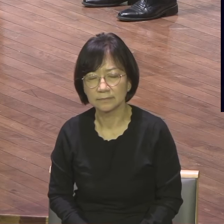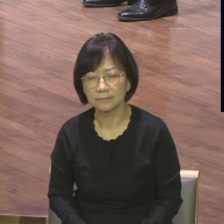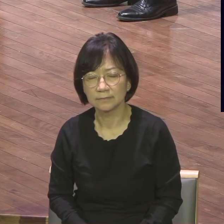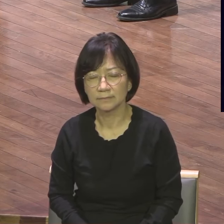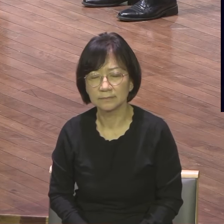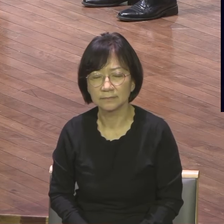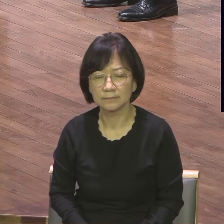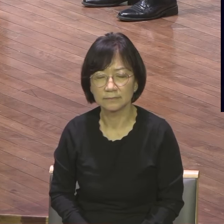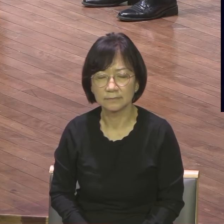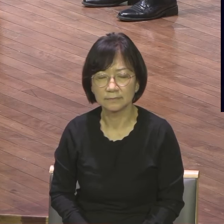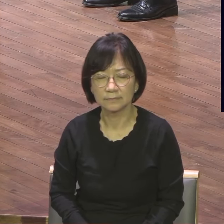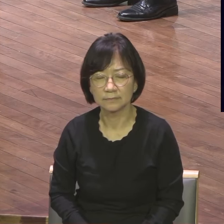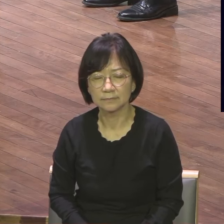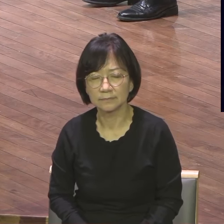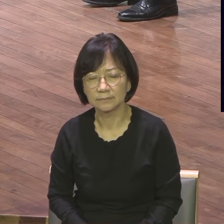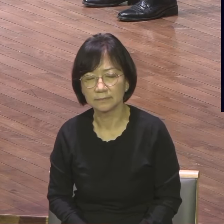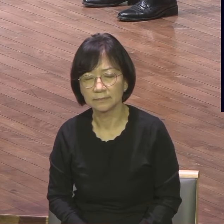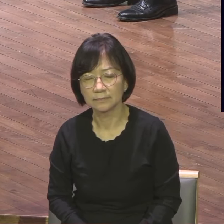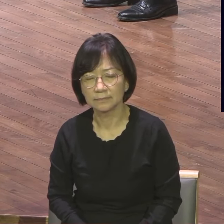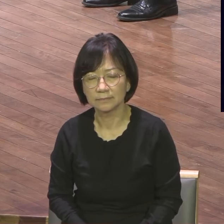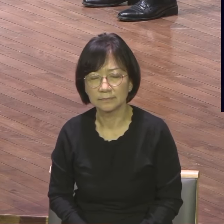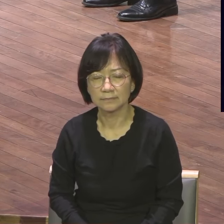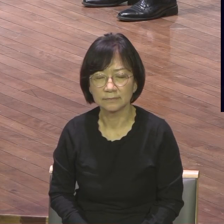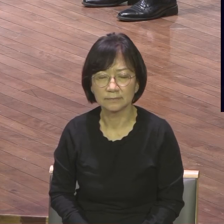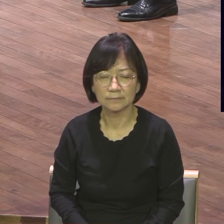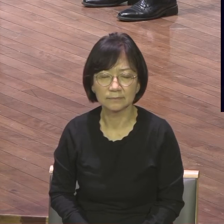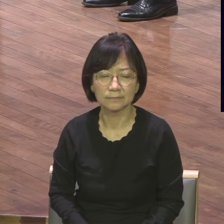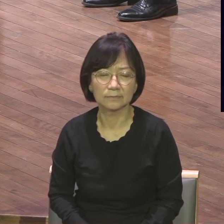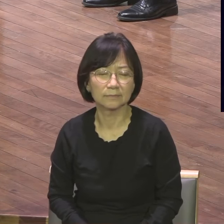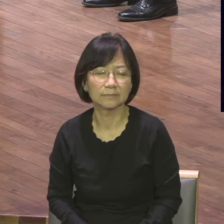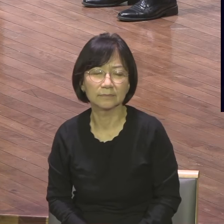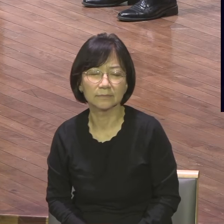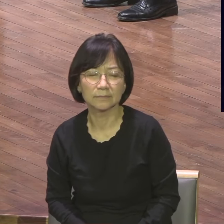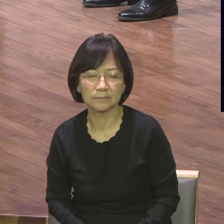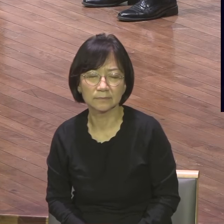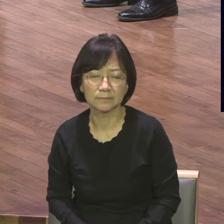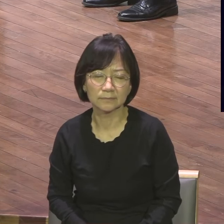십자가에 붙여주시고 그 몸이 찢기시고 그